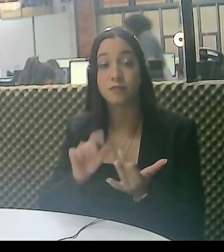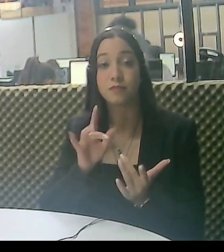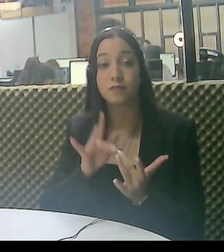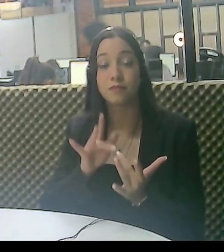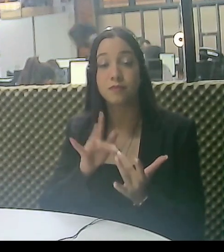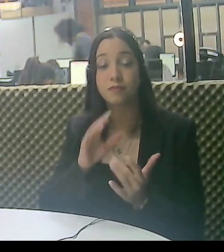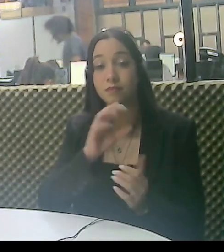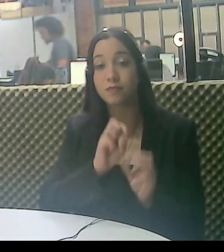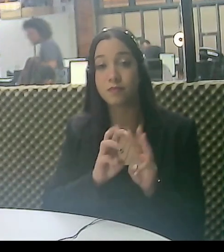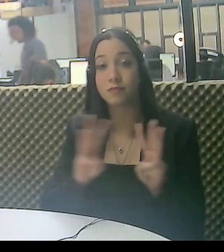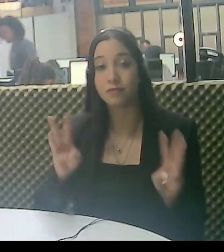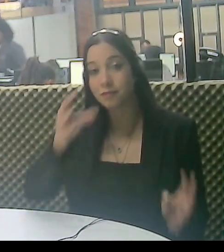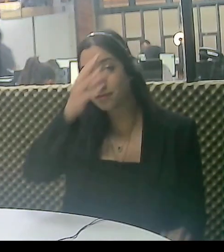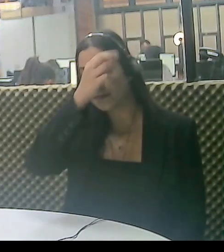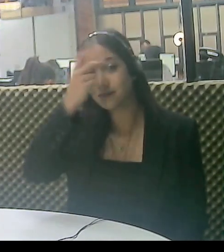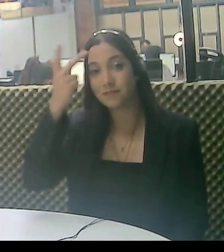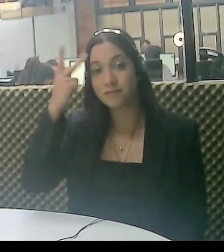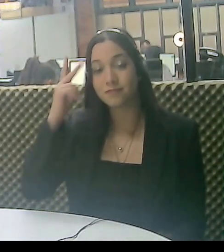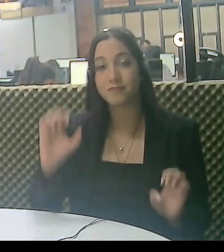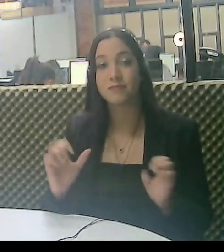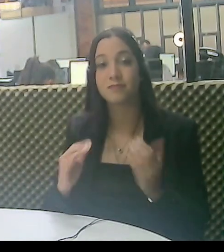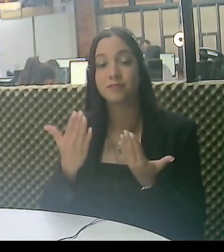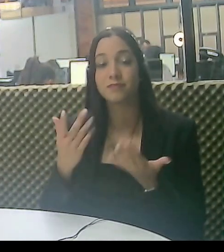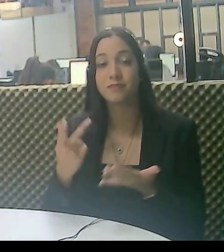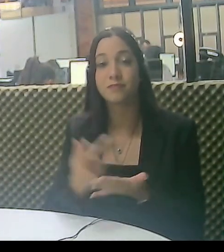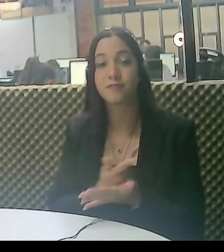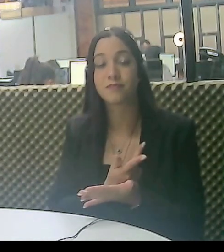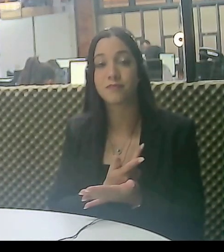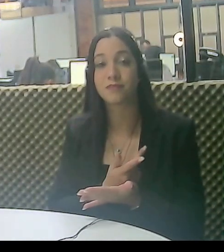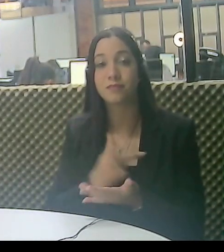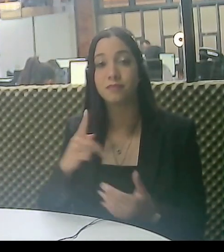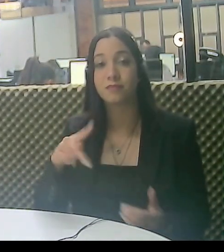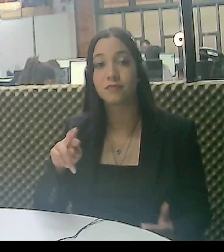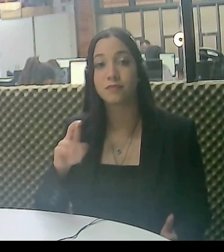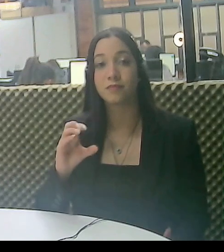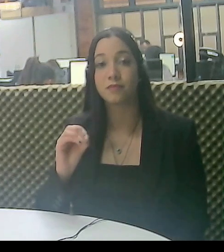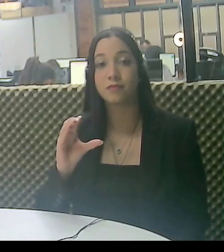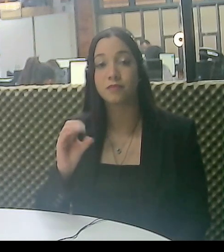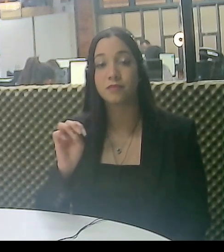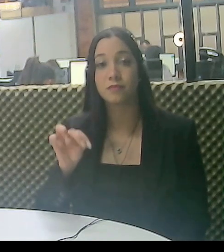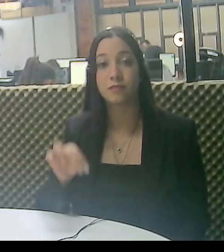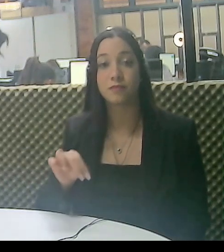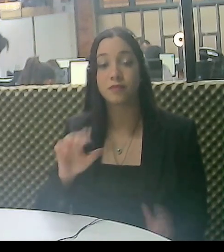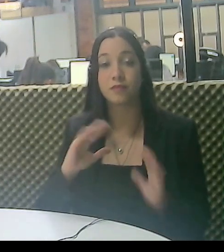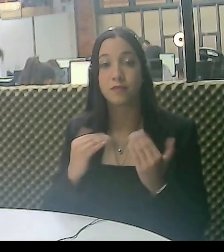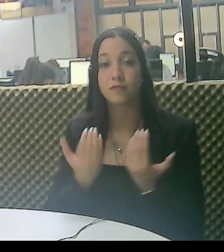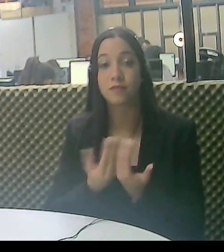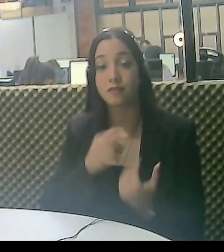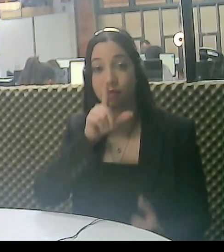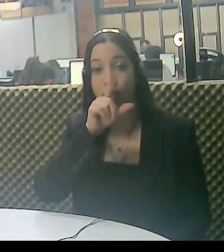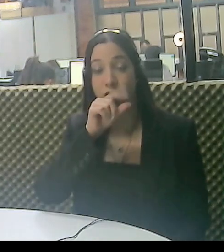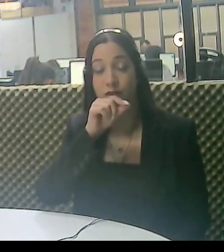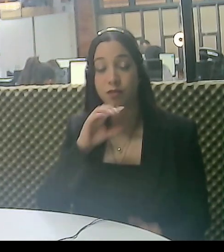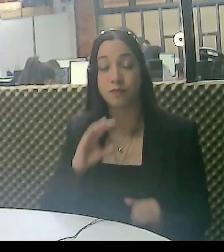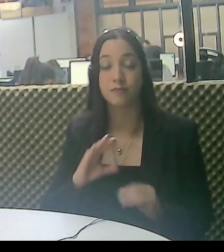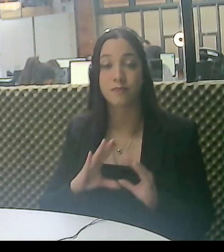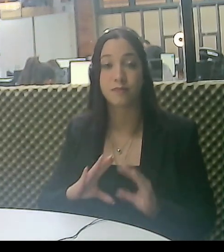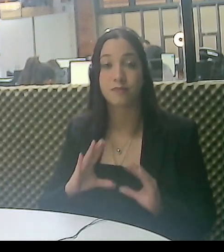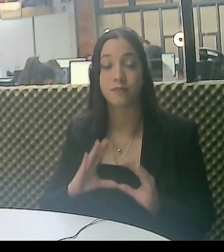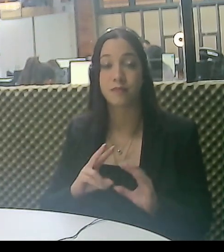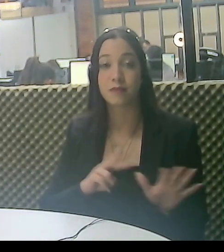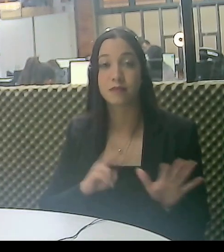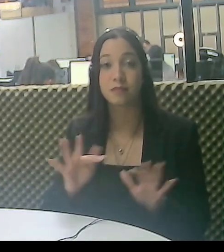no portal da Prefeitura. O evento será realizado pelo PROCON e seus parceiros na Arena Sabiazinho. É na próxima